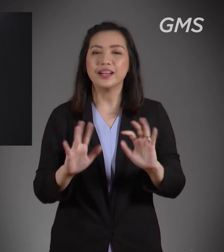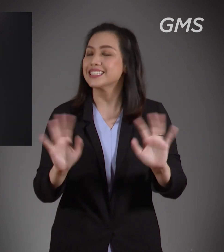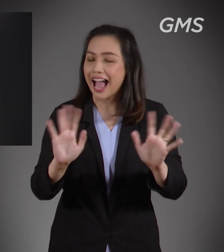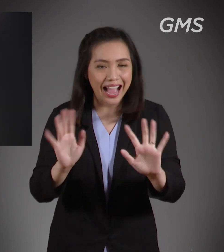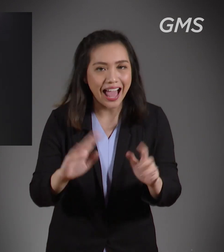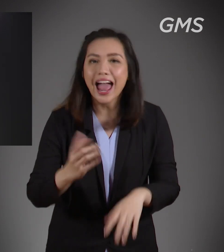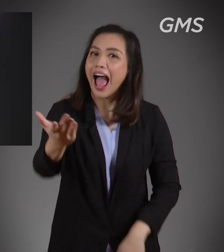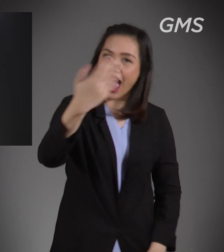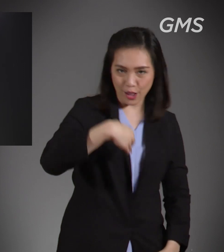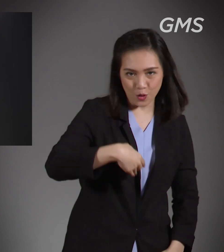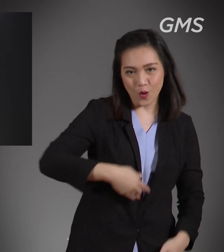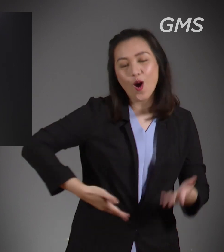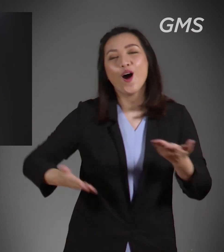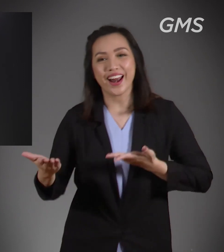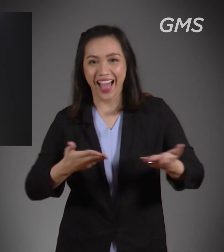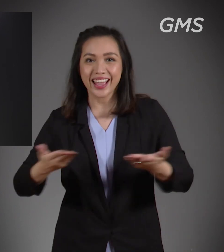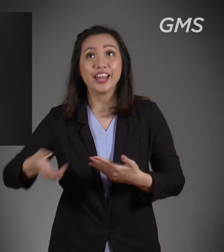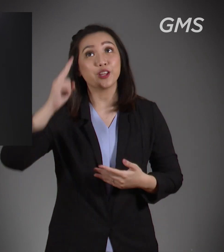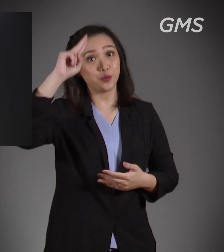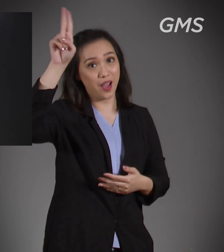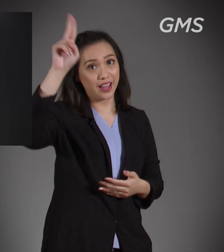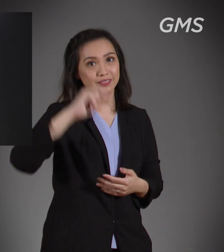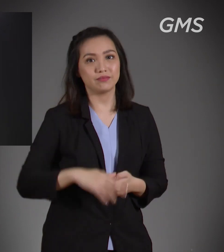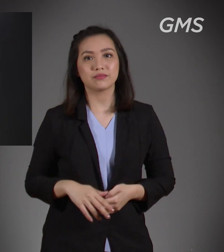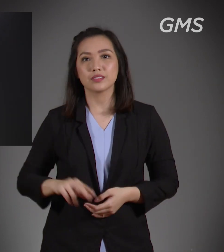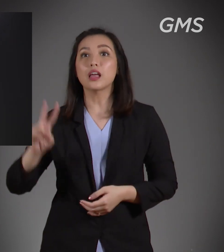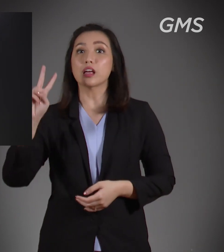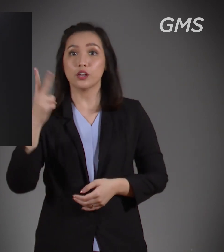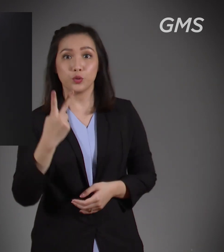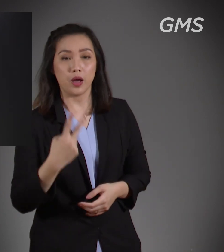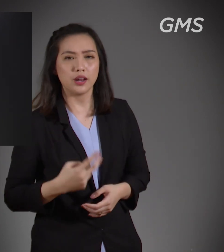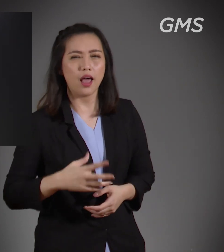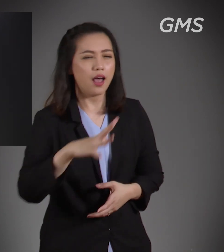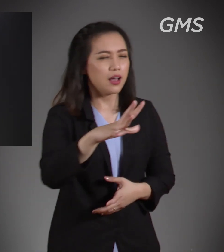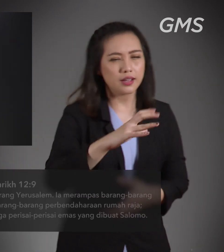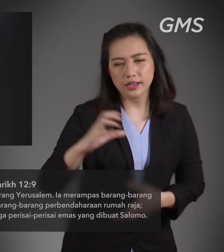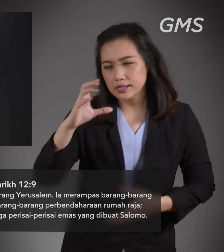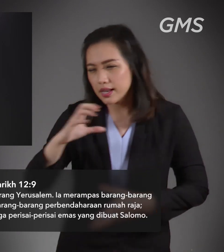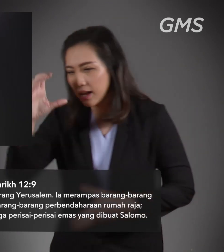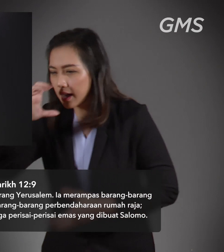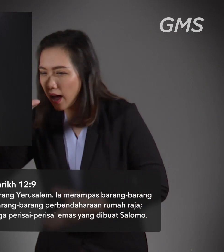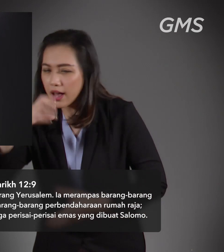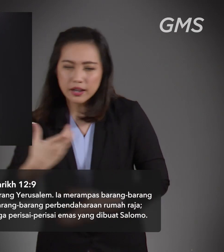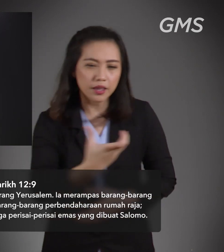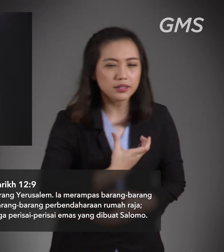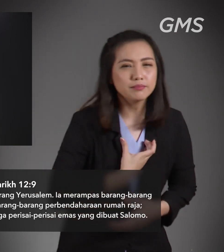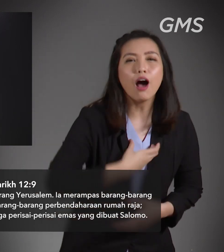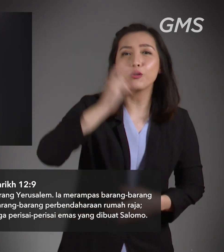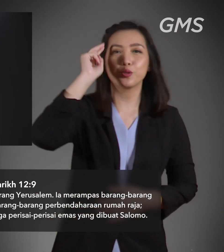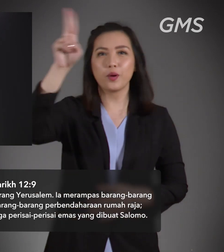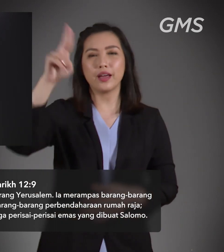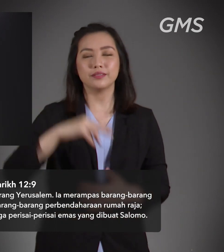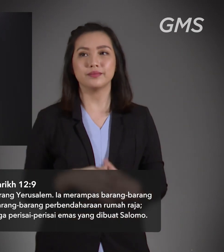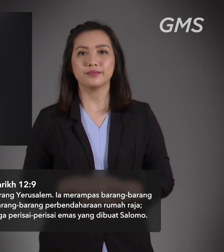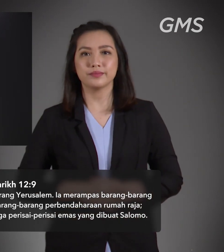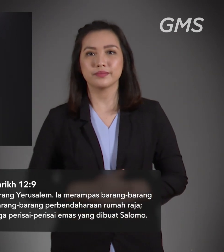layani Tuhan. Mil kedua, carilah dan kejarlah perkenanan. Ayat yang ke-9, maka majulah sisa kerajaan